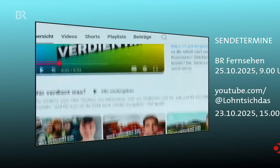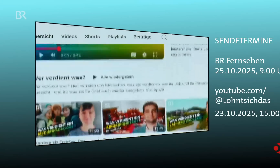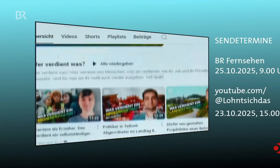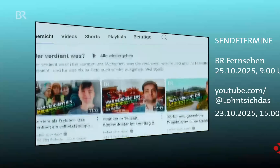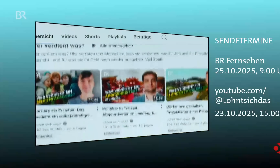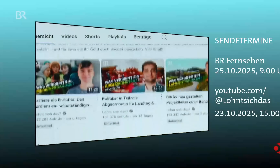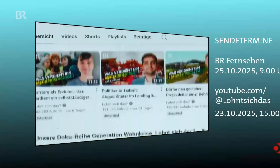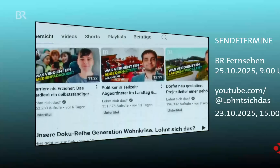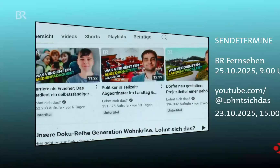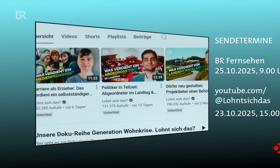vielleicht